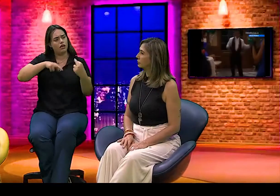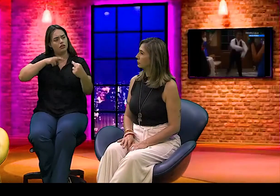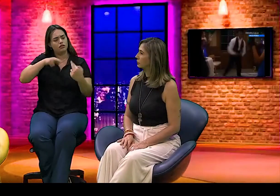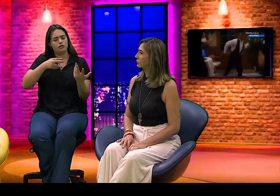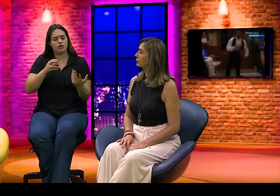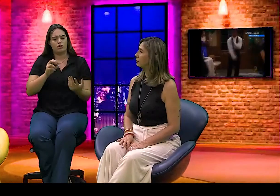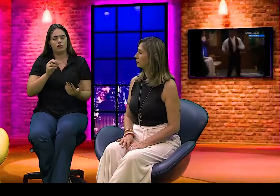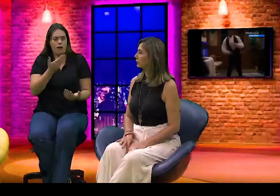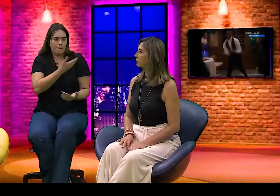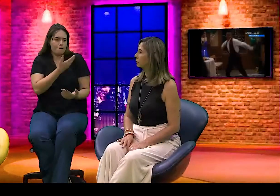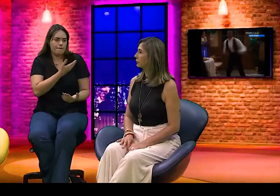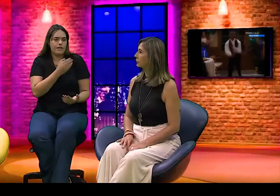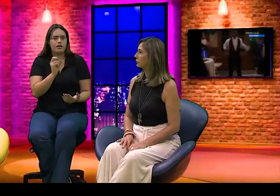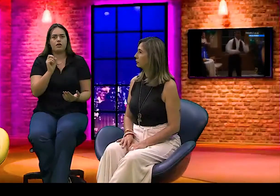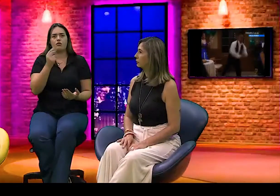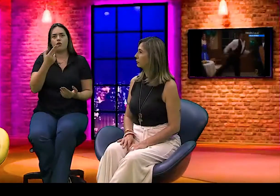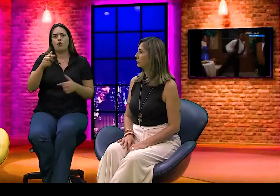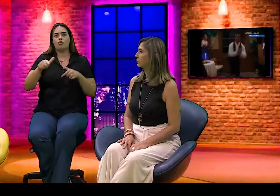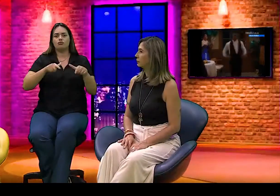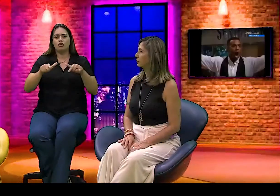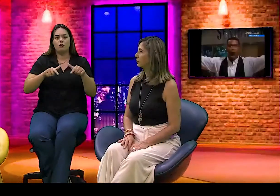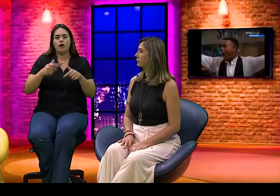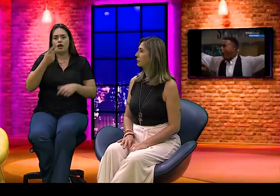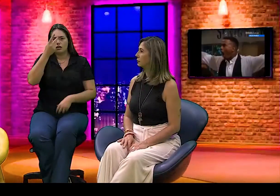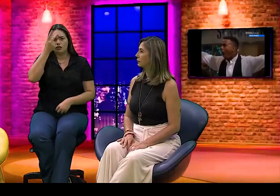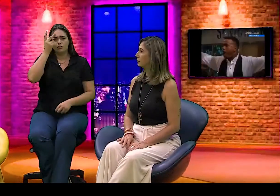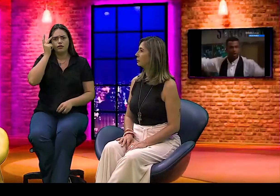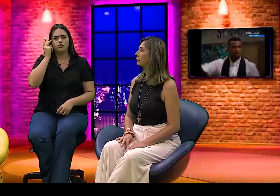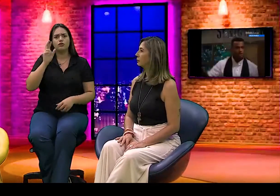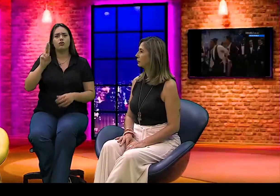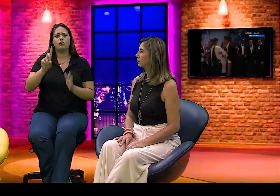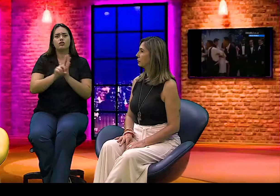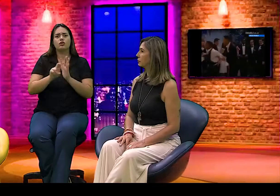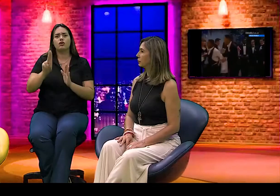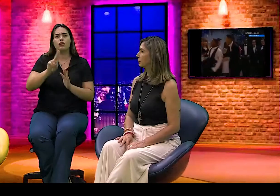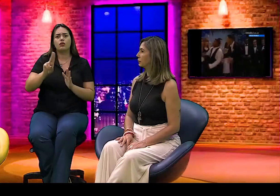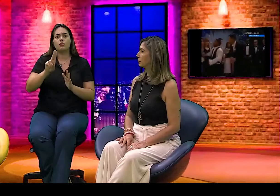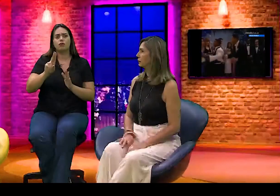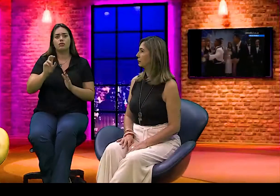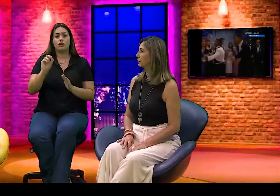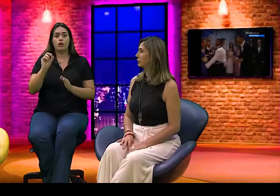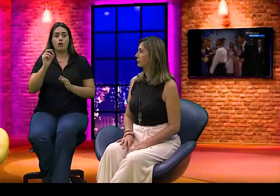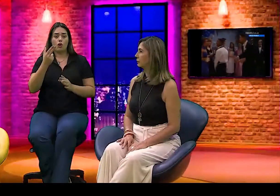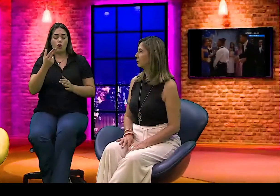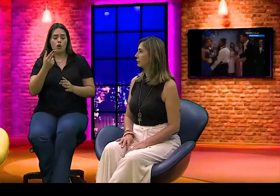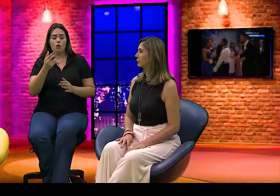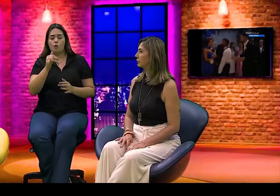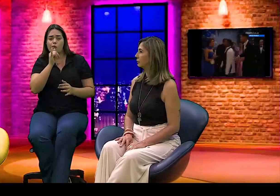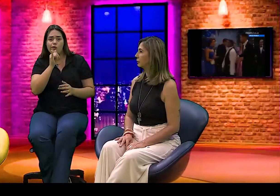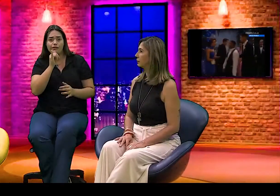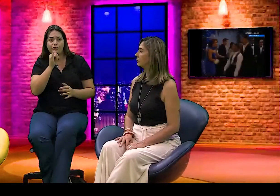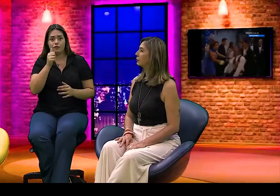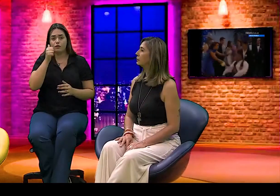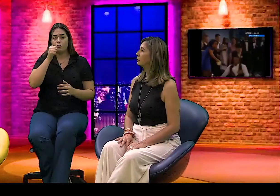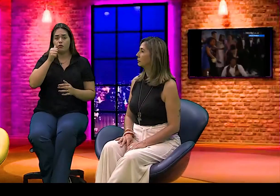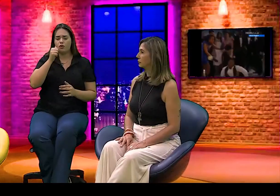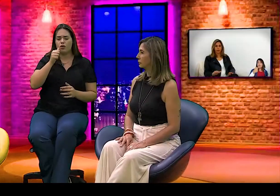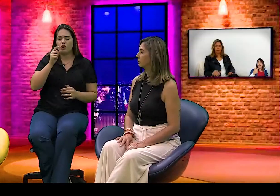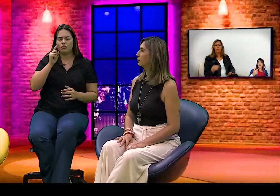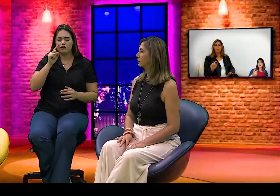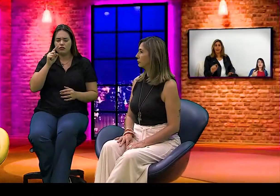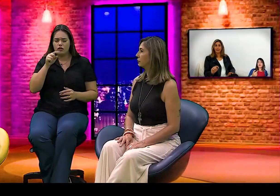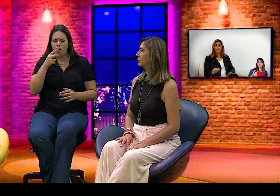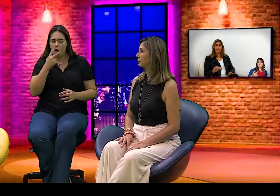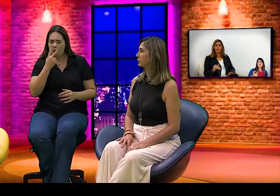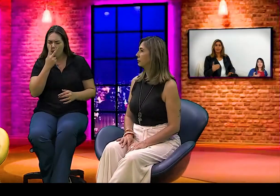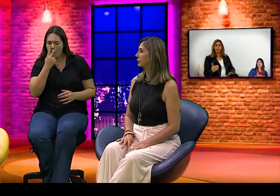numa amizade ou trabalho com alguém que está se envolvendo com drogas, ou com uma mulher aí que você suspeita que está sofrendo algum